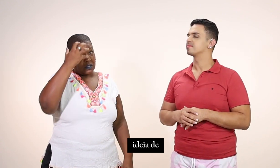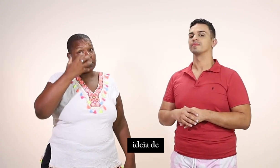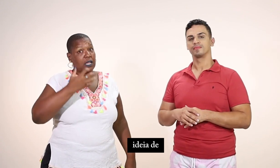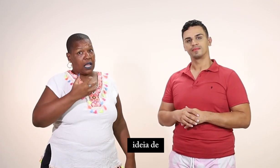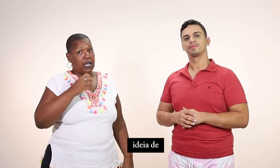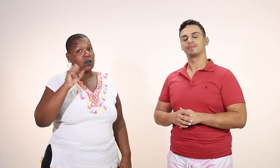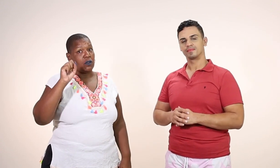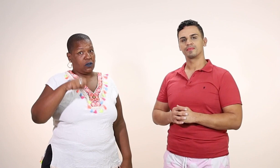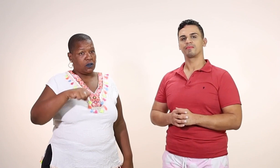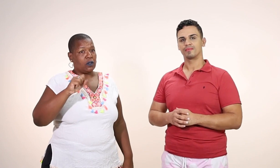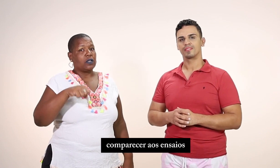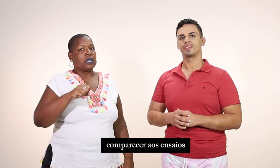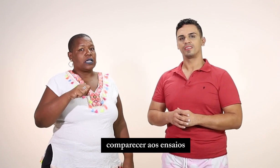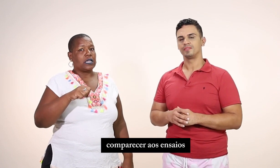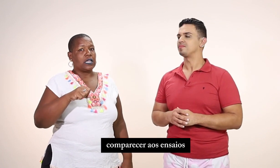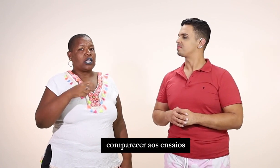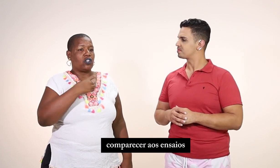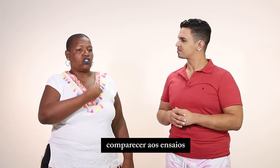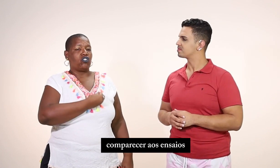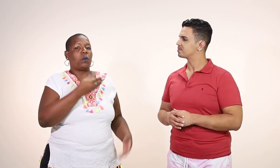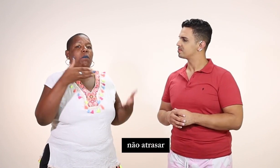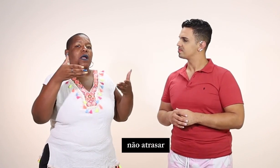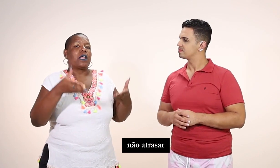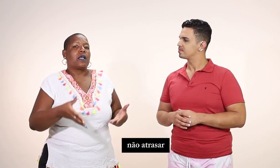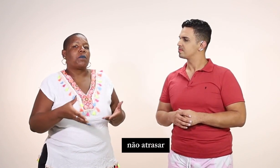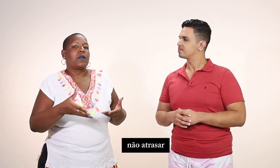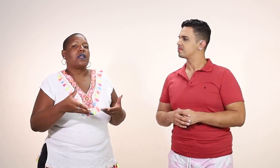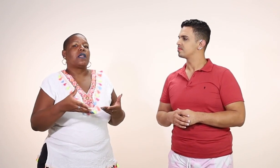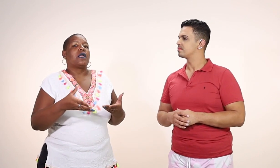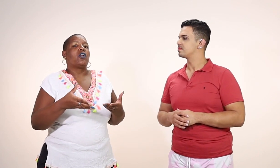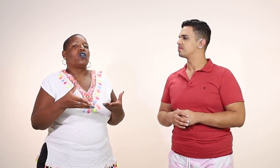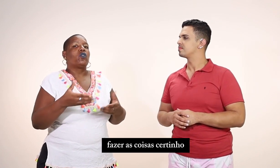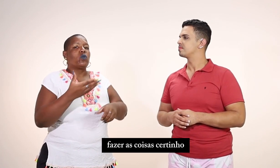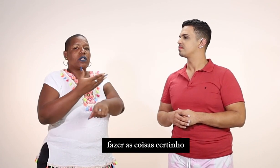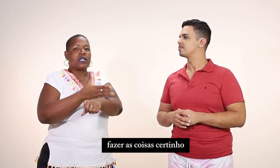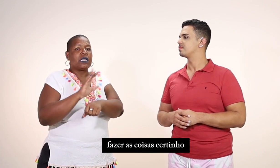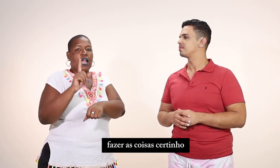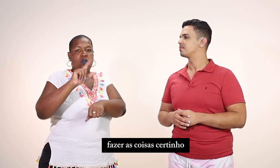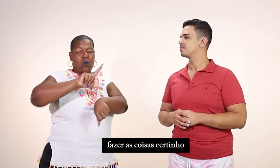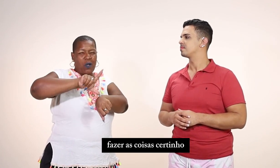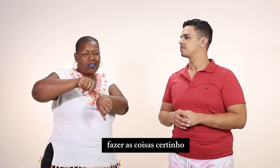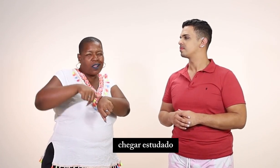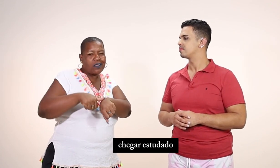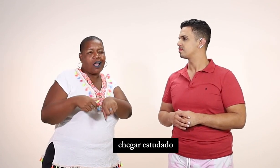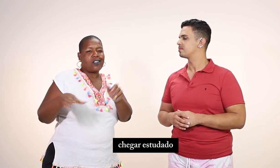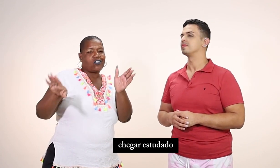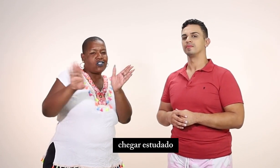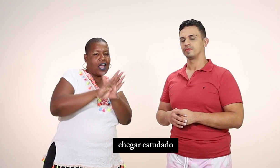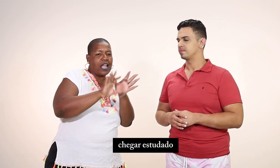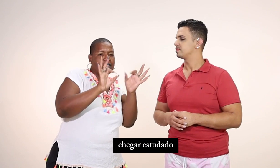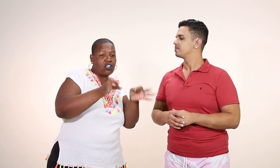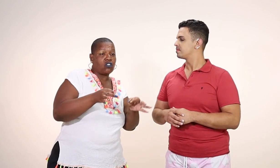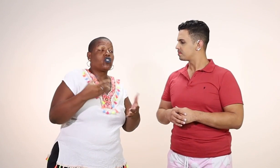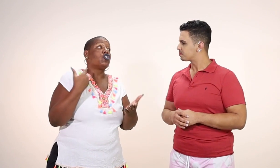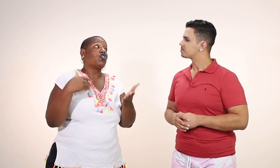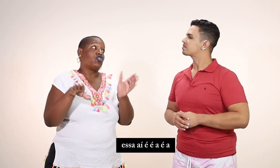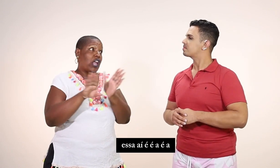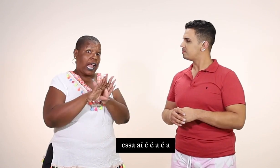de comparecer aos ensaios, não atrasar, fazer as coisas certinho, chegar estudado. Essa aí